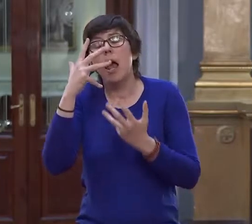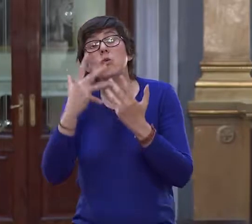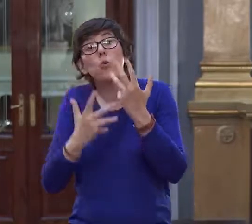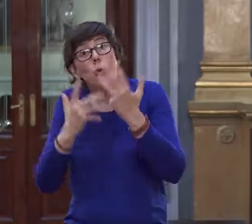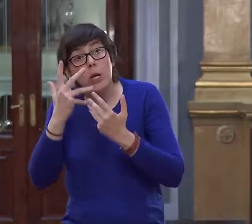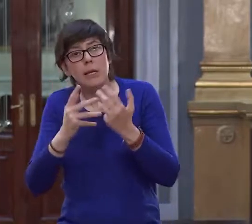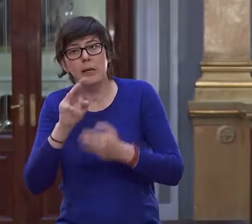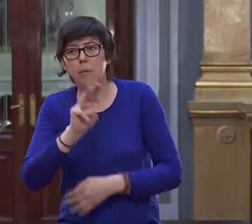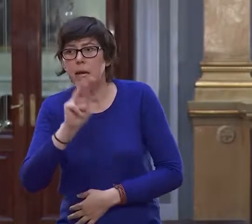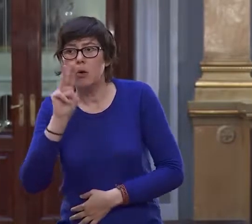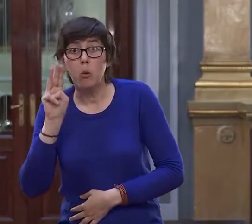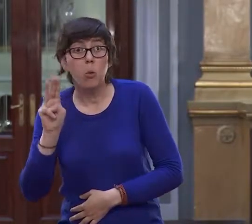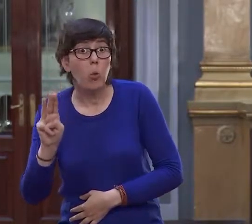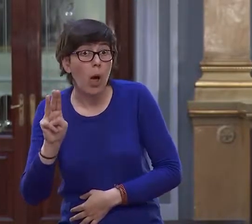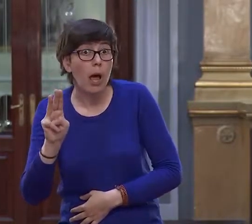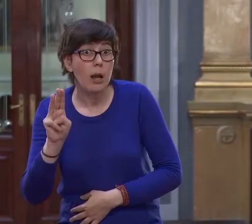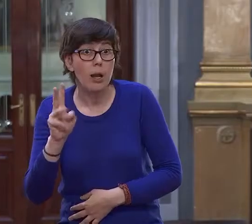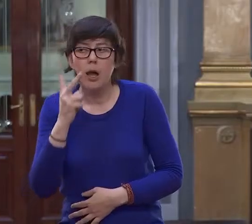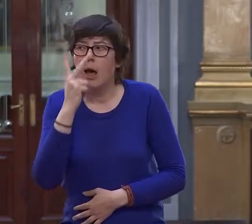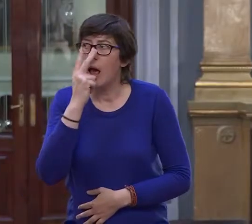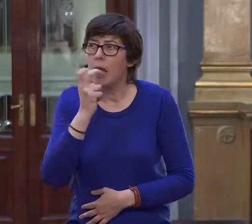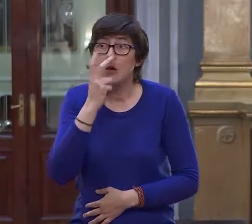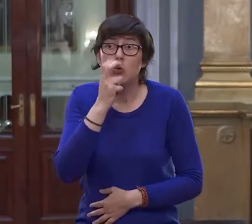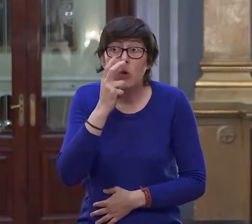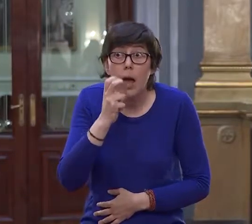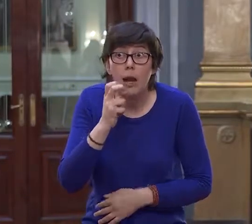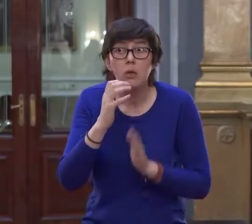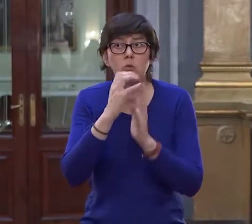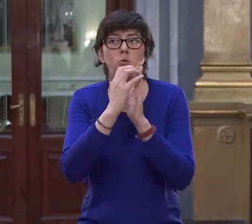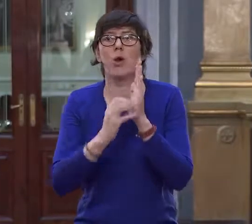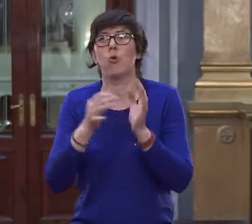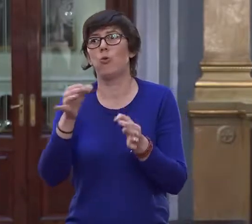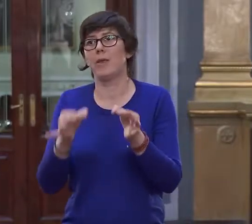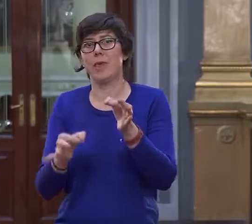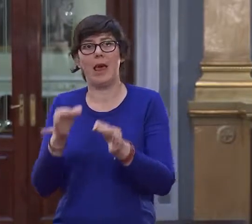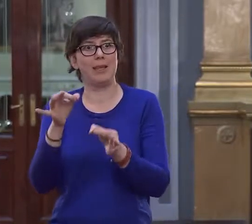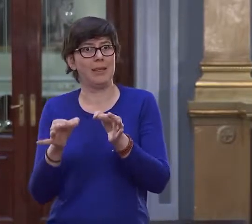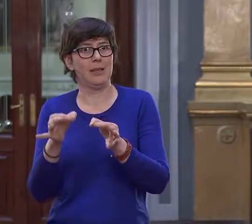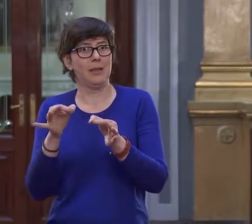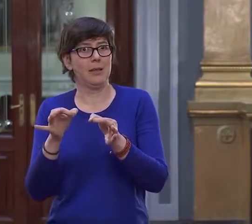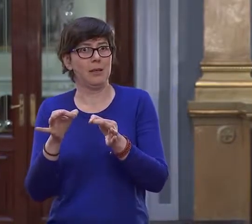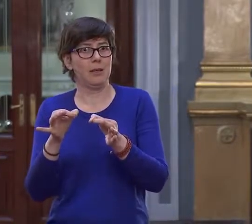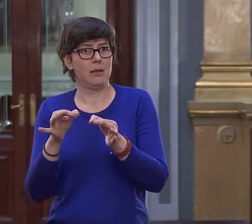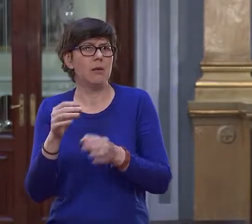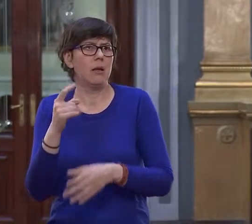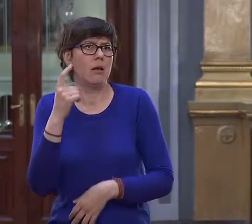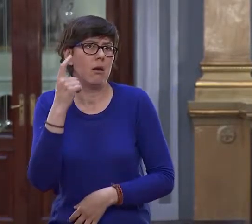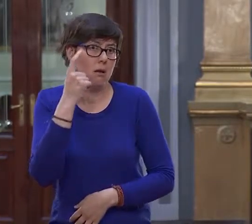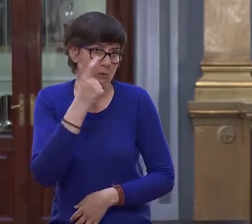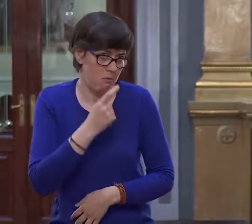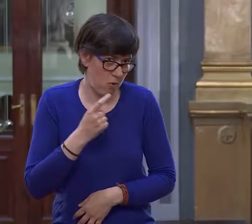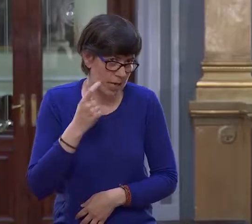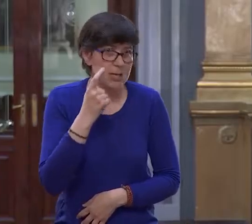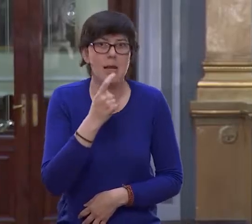están en la web de transparencia, mientras que las del Partido Popular tenemos que buscarlas con ahínco en los